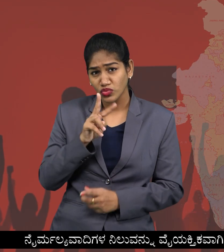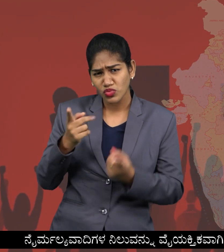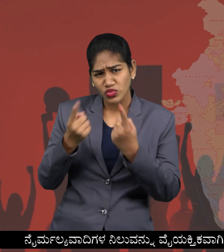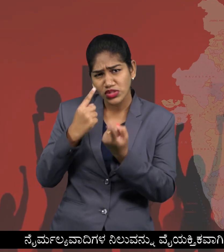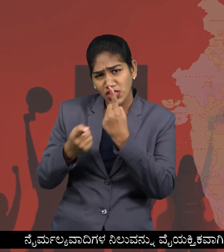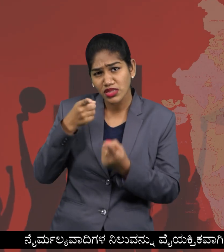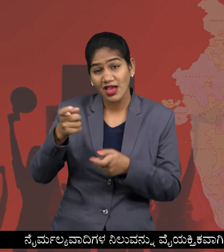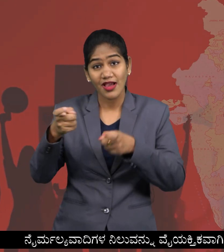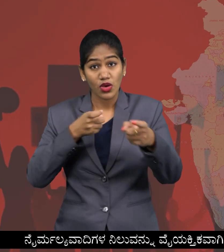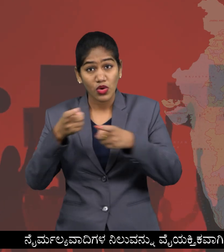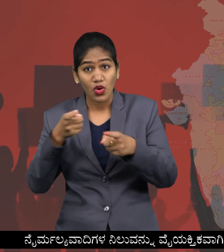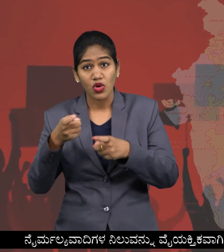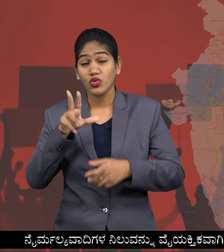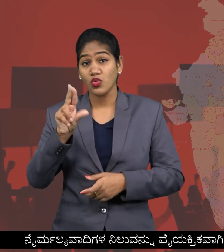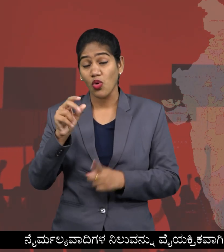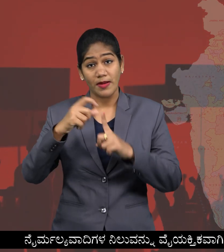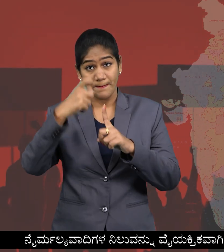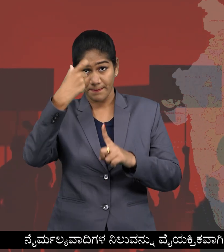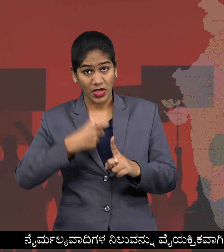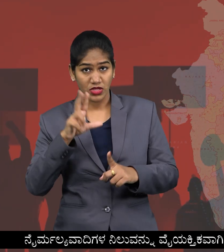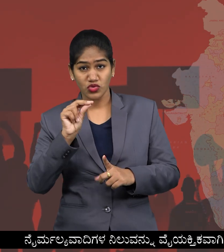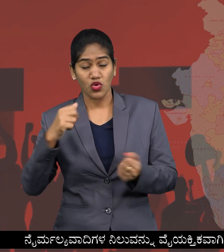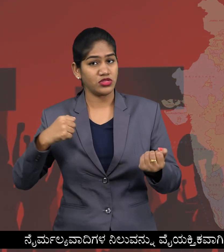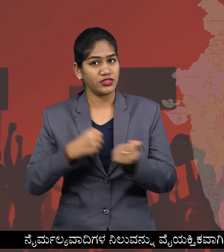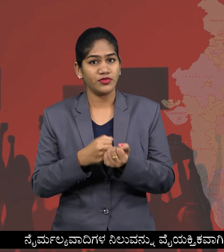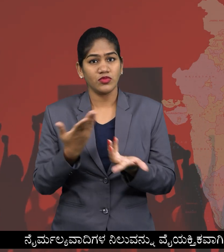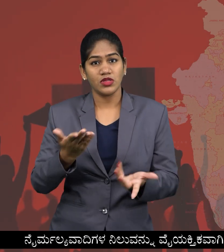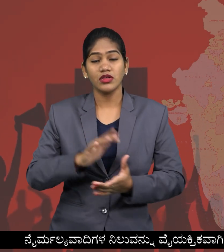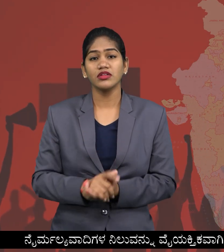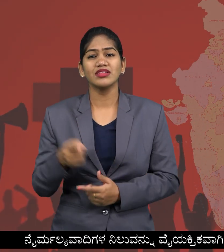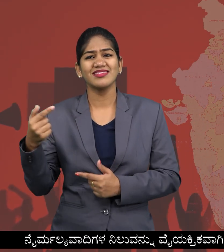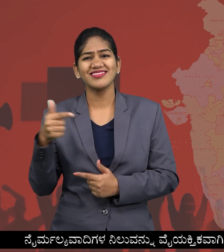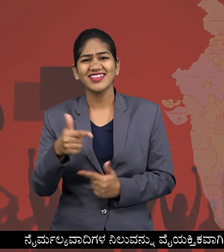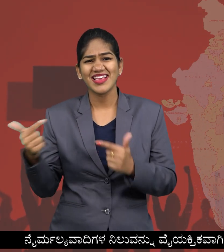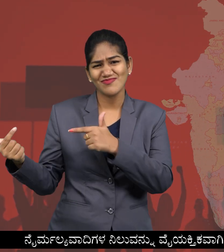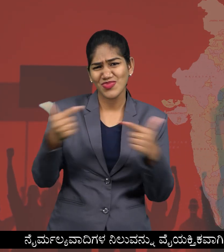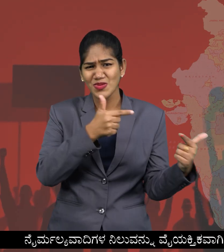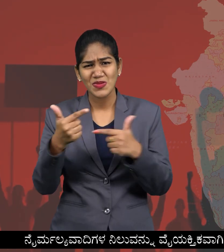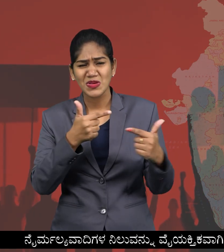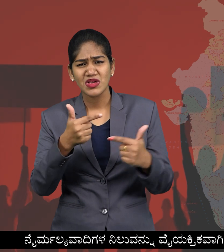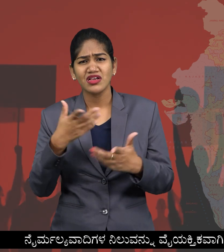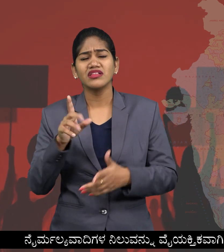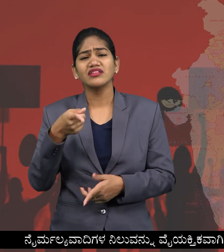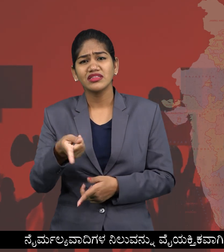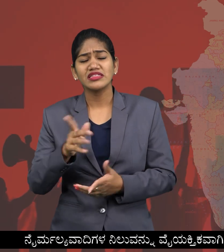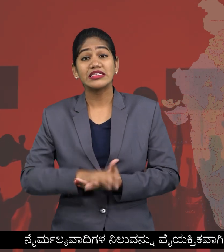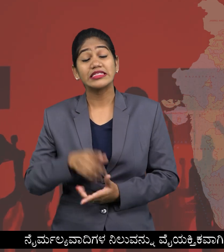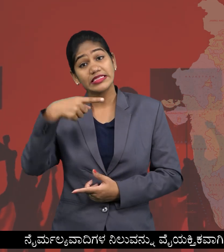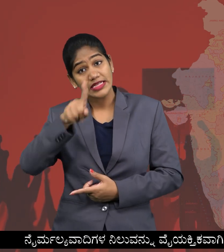ನೈರ್ಮಲ್ಯವಾದಿಗಳ ನಿಲುವನ್ನು ವೈಯಕ್ತಿಕವಾಗಿ ಬೆಂಬಲಿಸಿದ್ದರು, ನಿಯಂತ್ರಣವನ್ನು ಖಾತ್ರಿಪಡಿಸಿದರು.